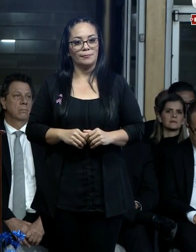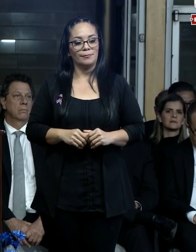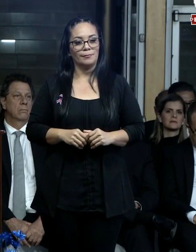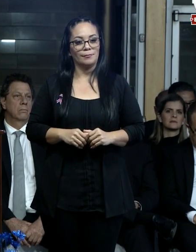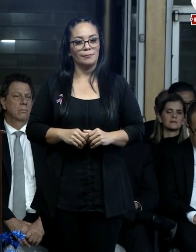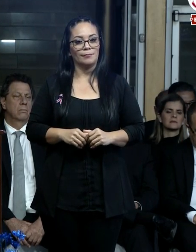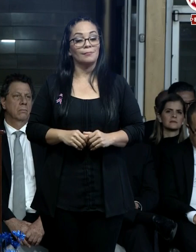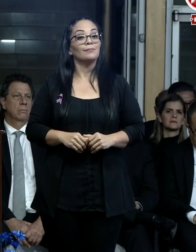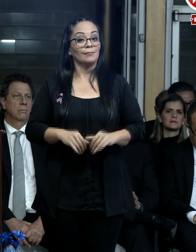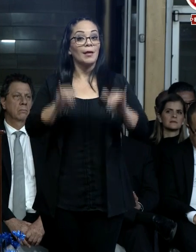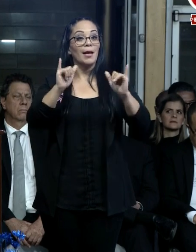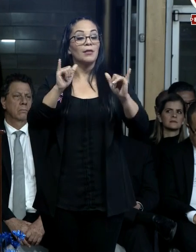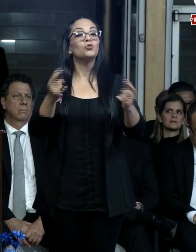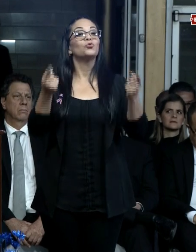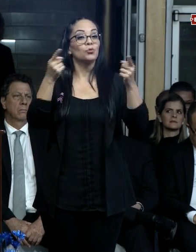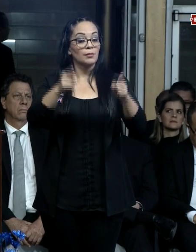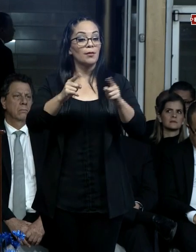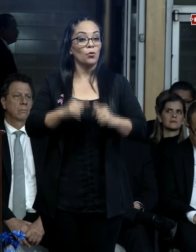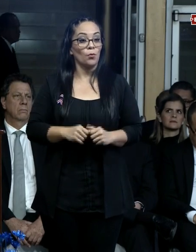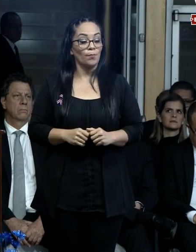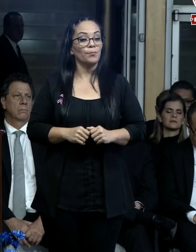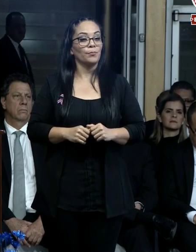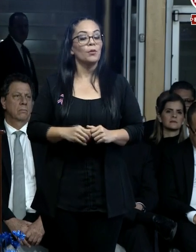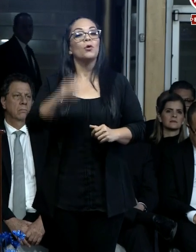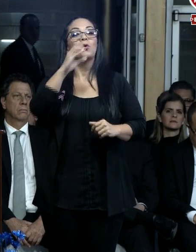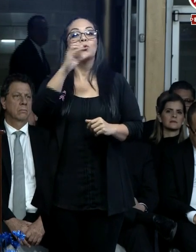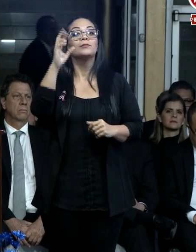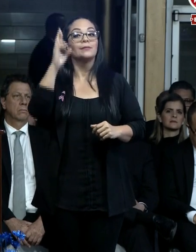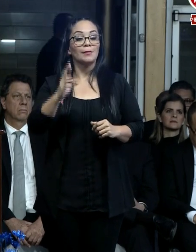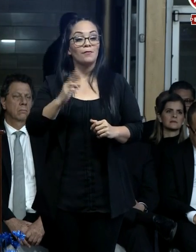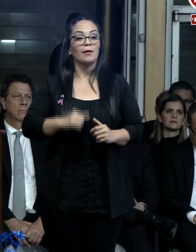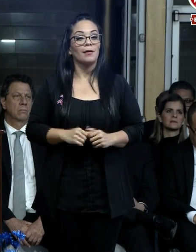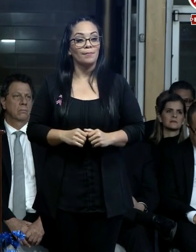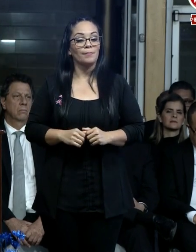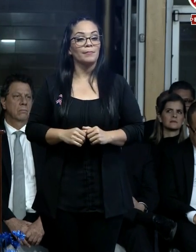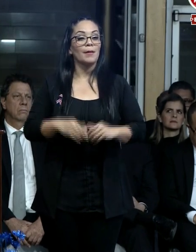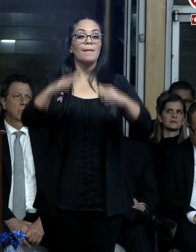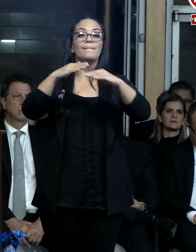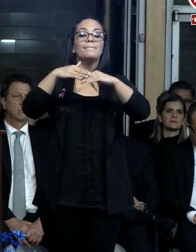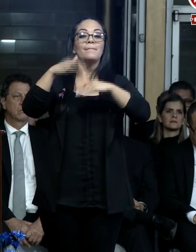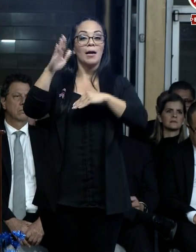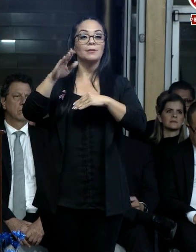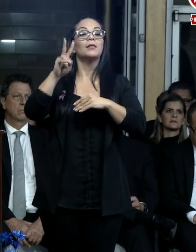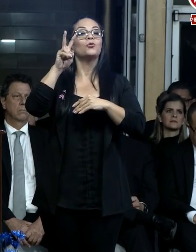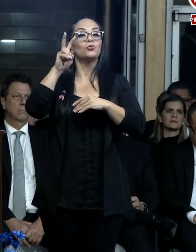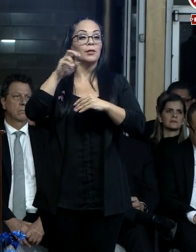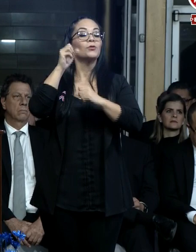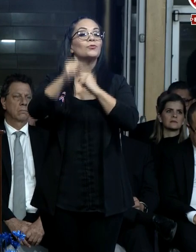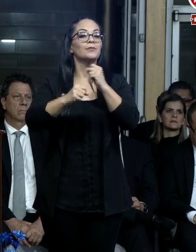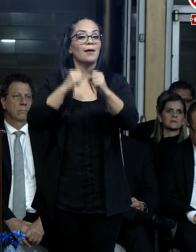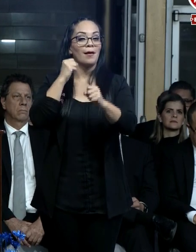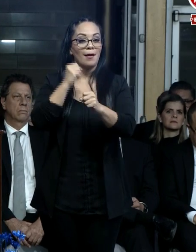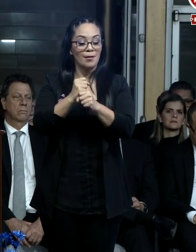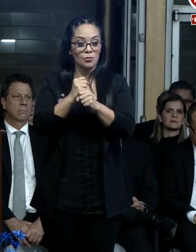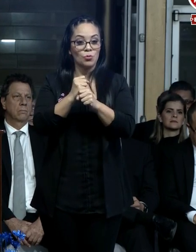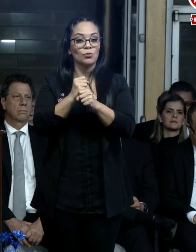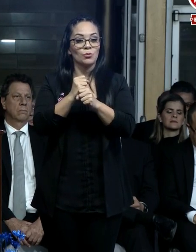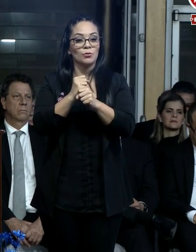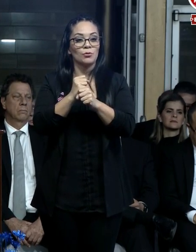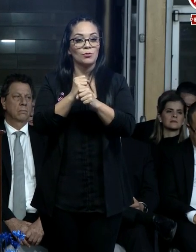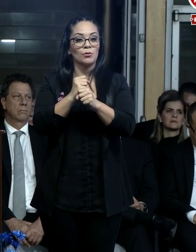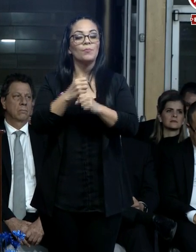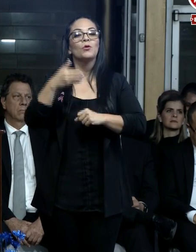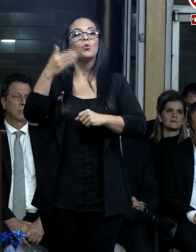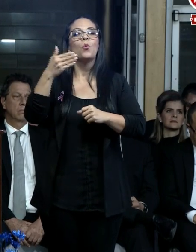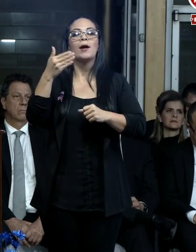Y eso fue lo que nos sucedió en Costa Rica hace más de 200 años,